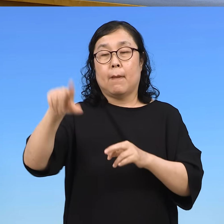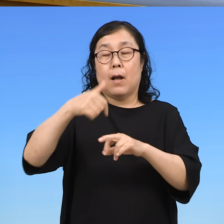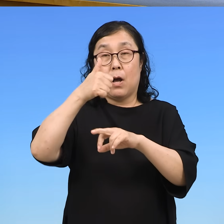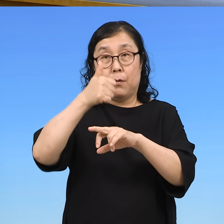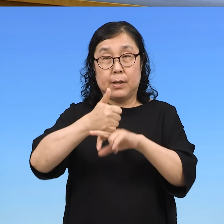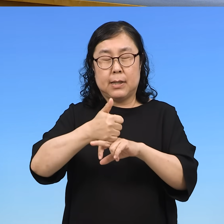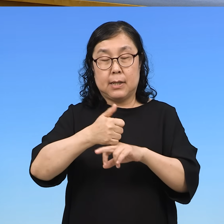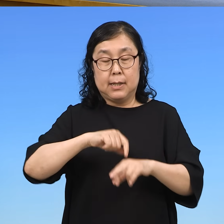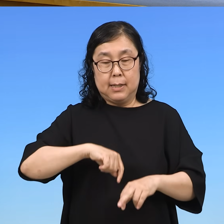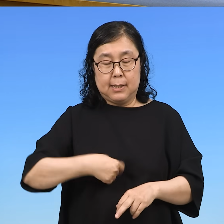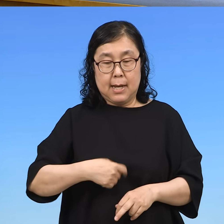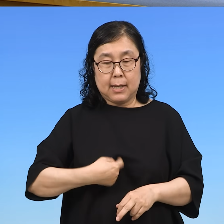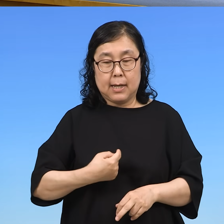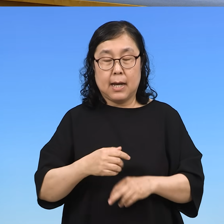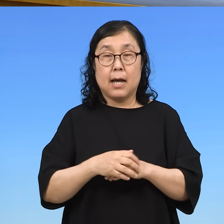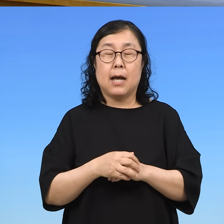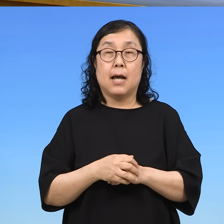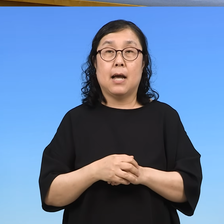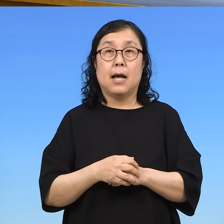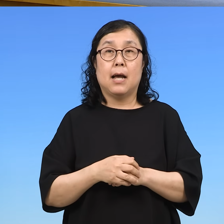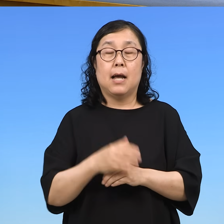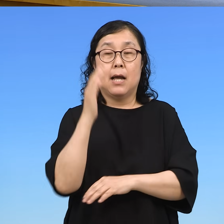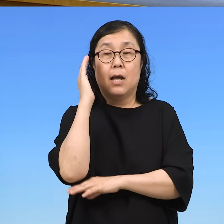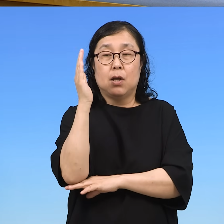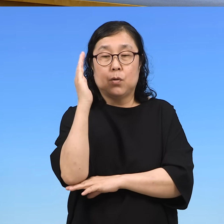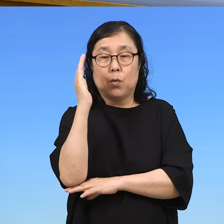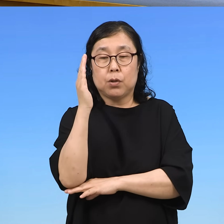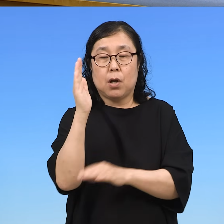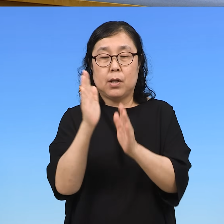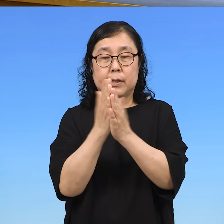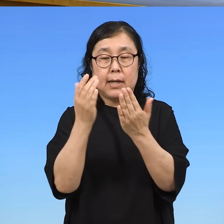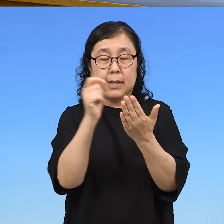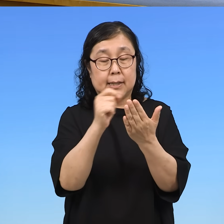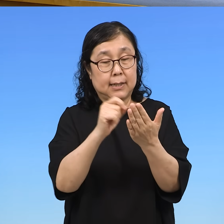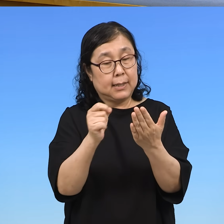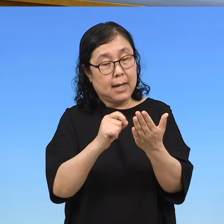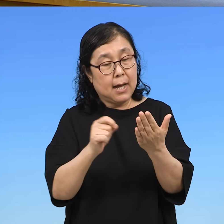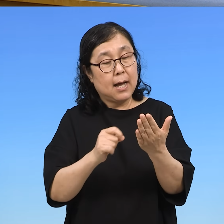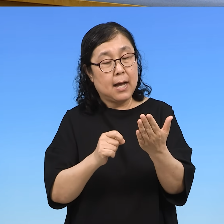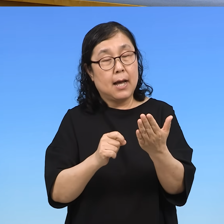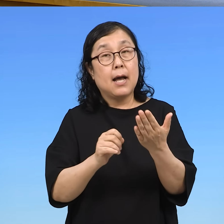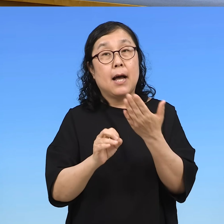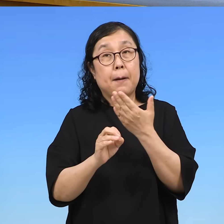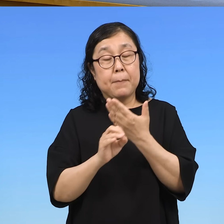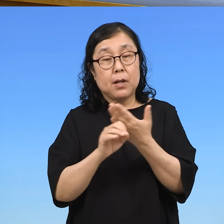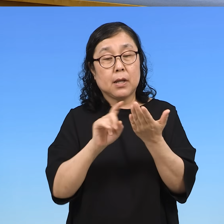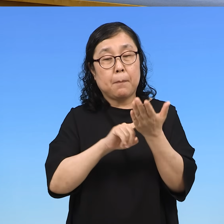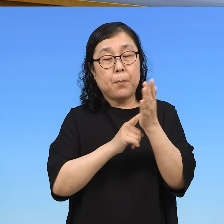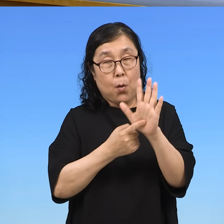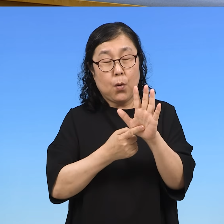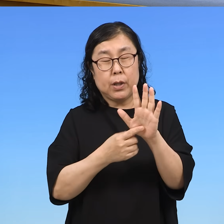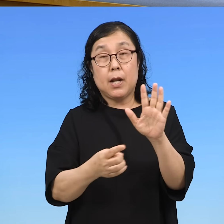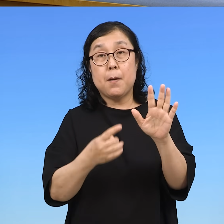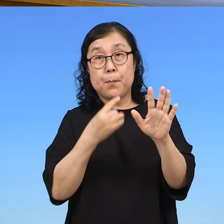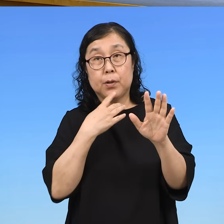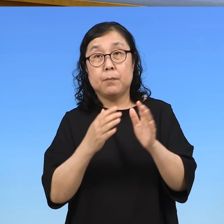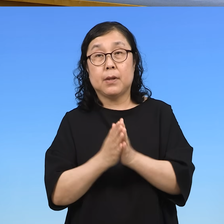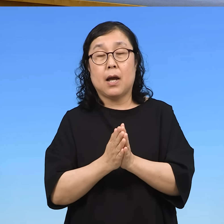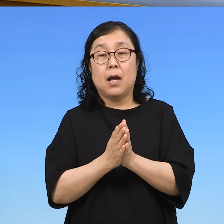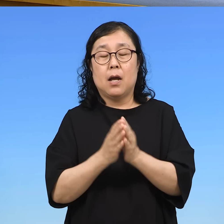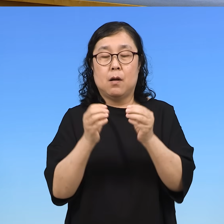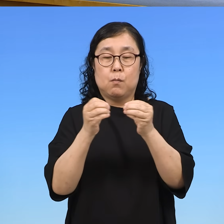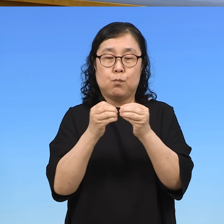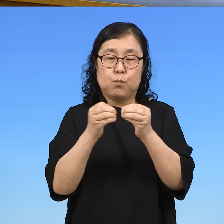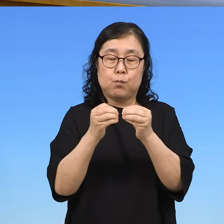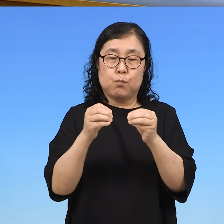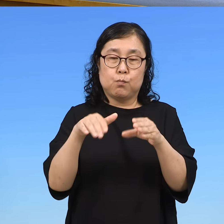다윗이요, 자기가 소설책을 쓰면서 이런 표현을 했다, 그러면 그거는 그냥 표현이에요. 이야,